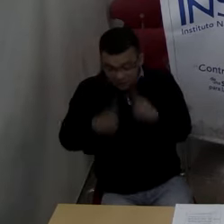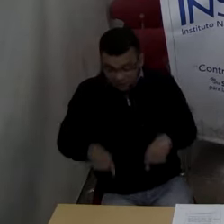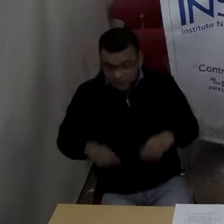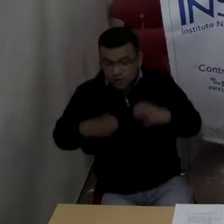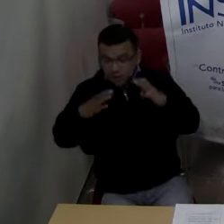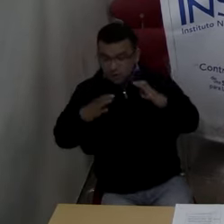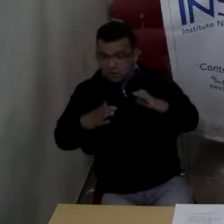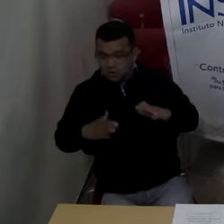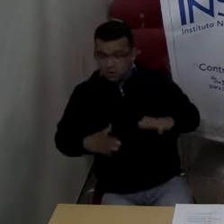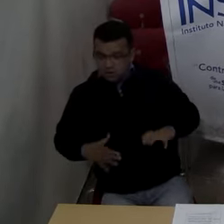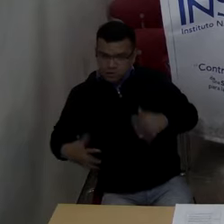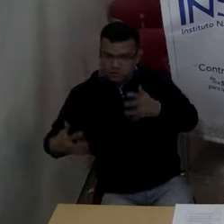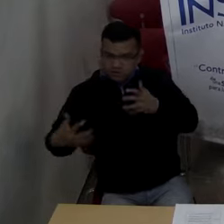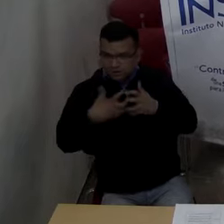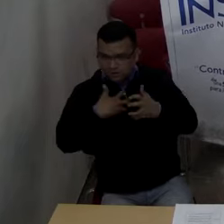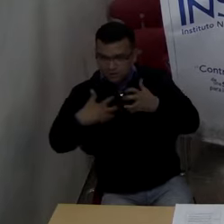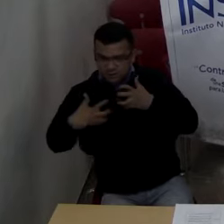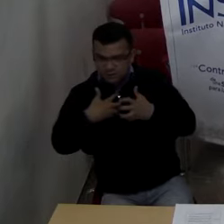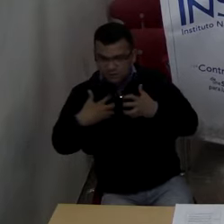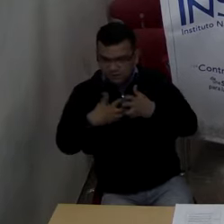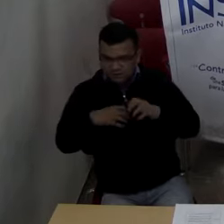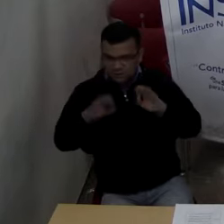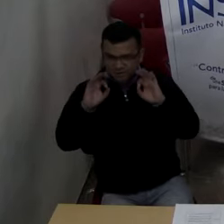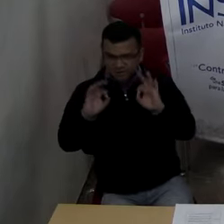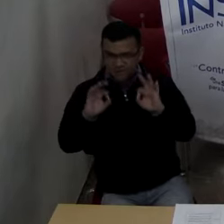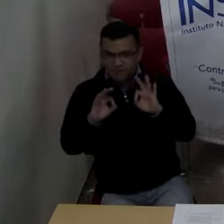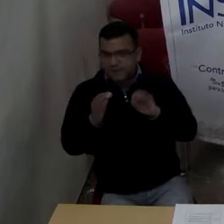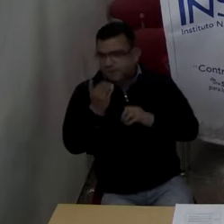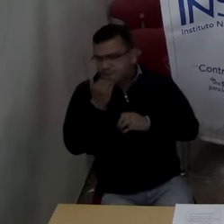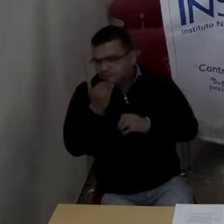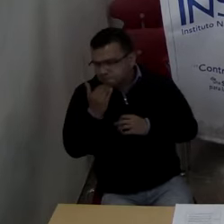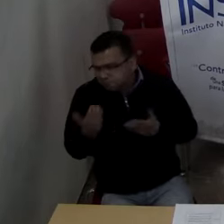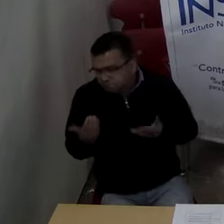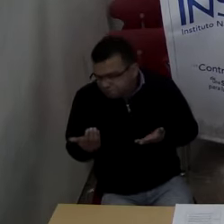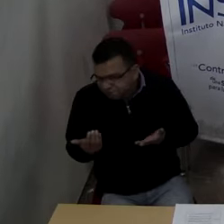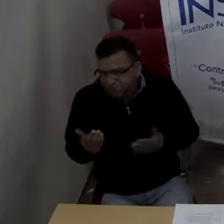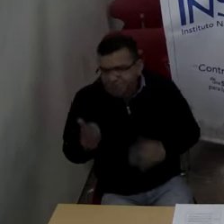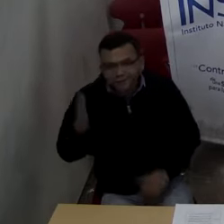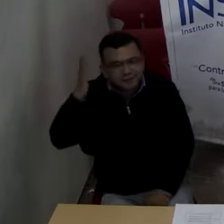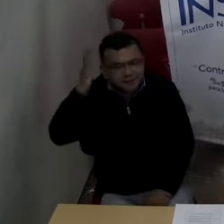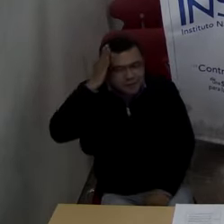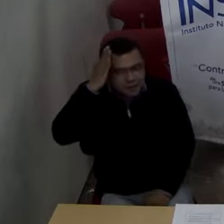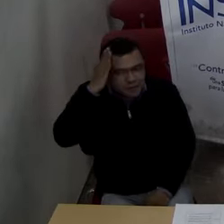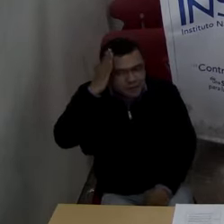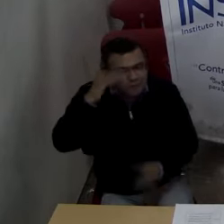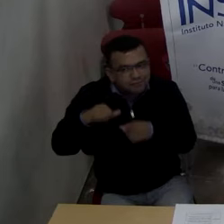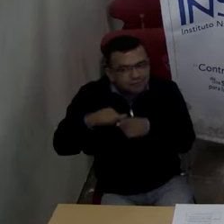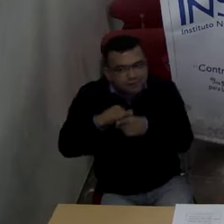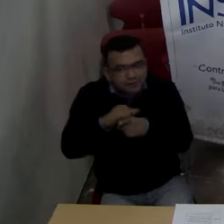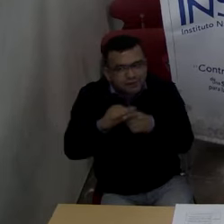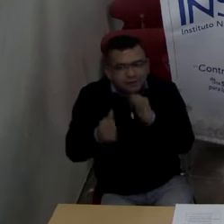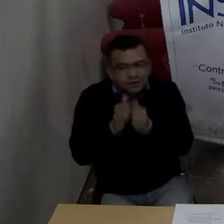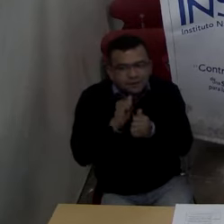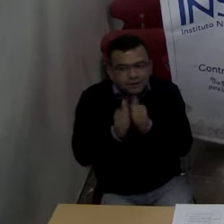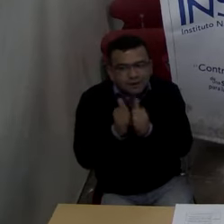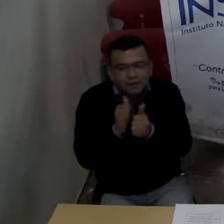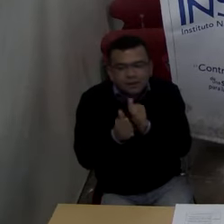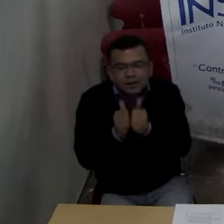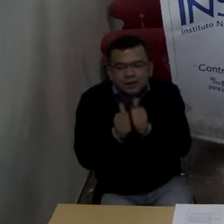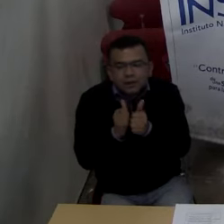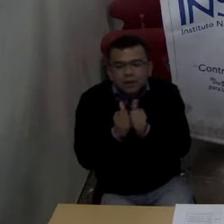sencillas como conocer y practicar ejercicios perineales. El